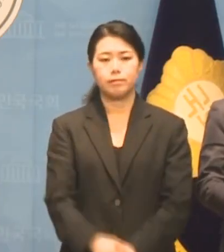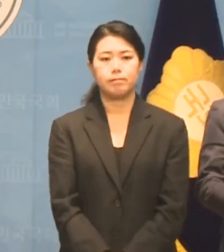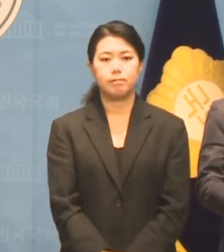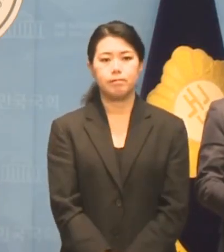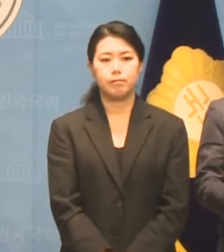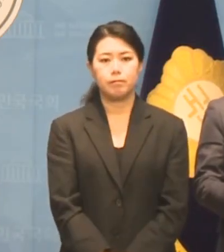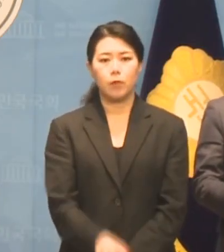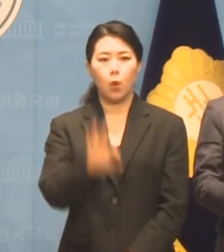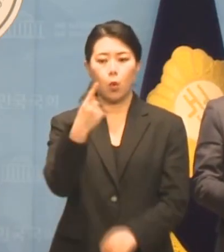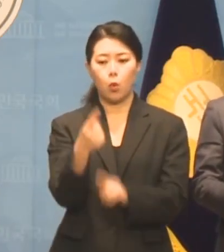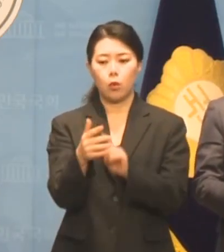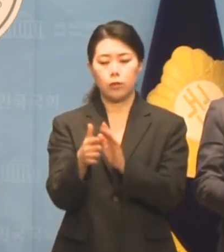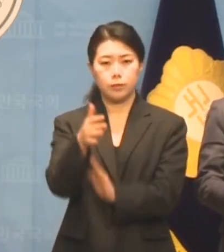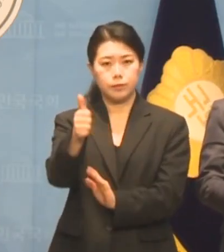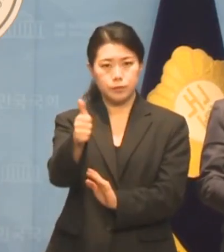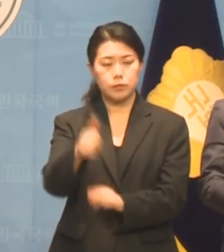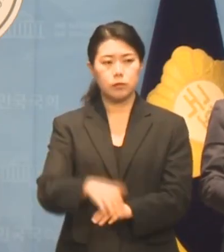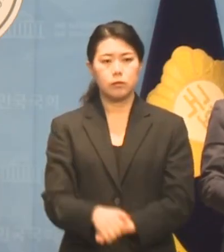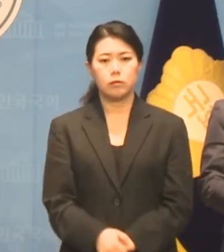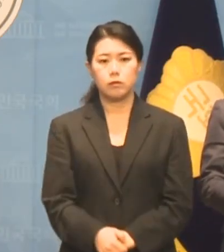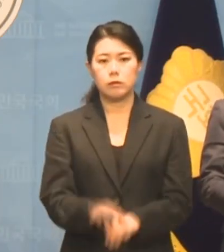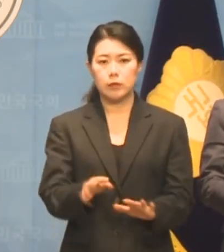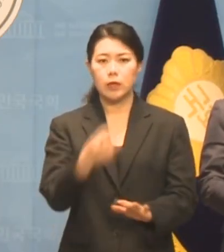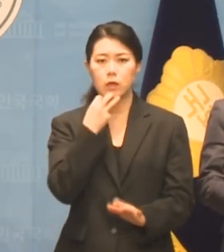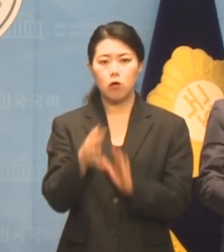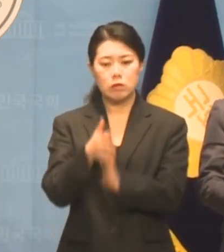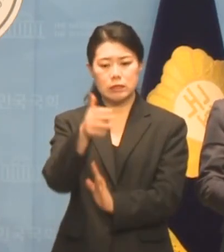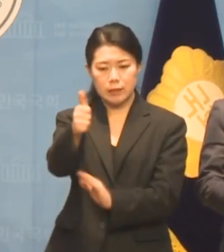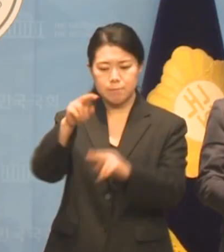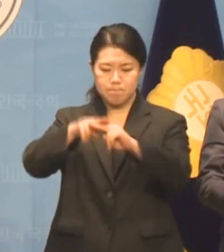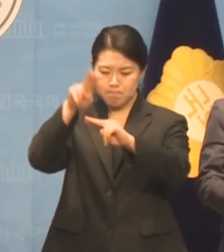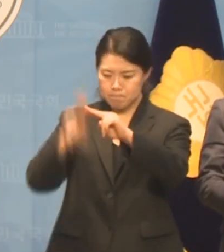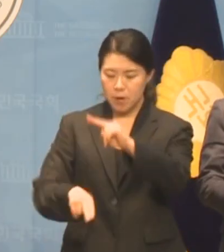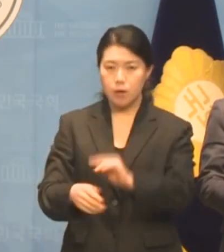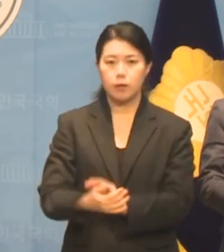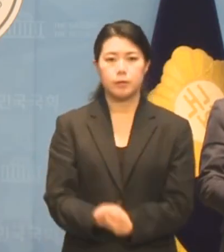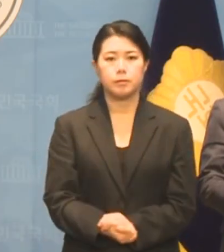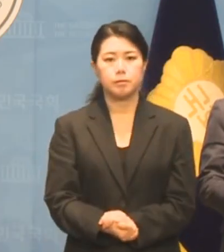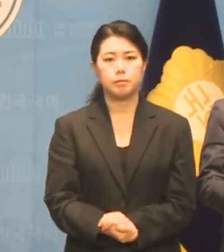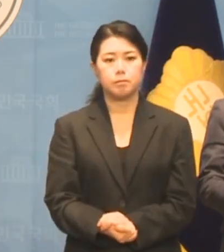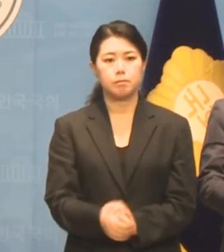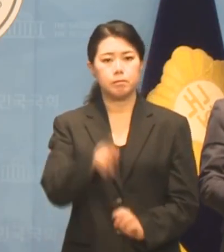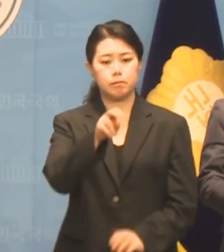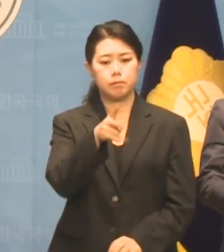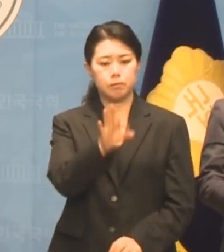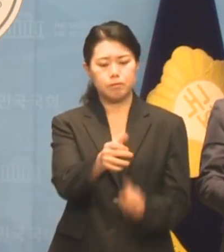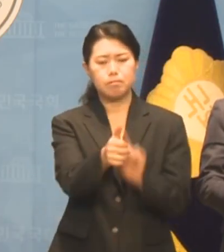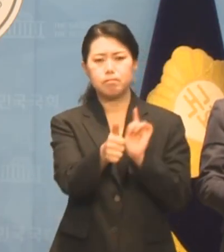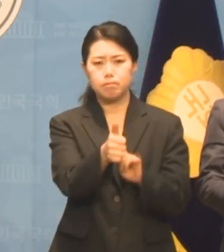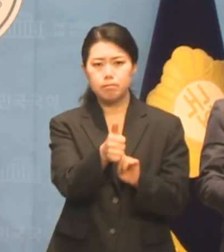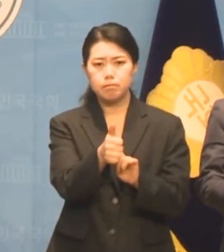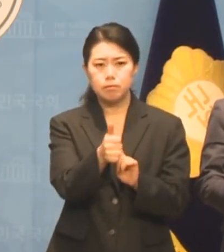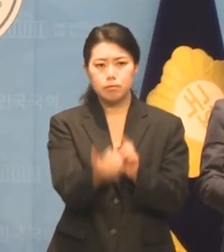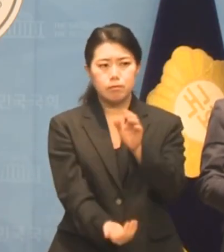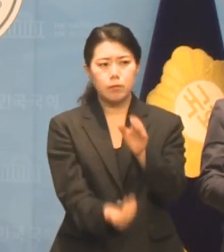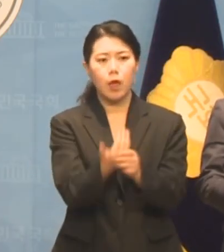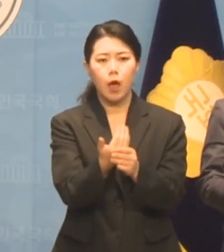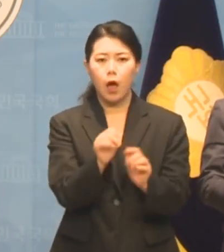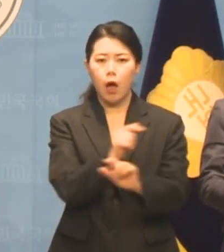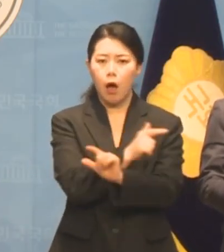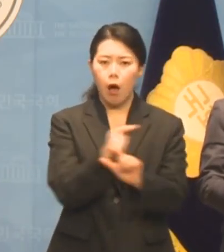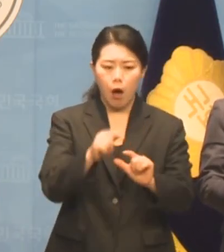오세훈 시장은 즉각 서울시장직에서 사퇴하라. 명태균 게이트가 점입